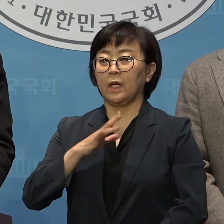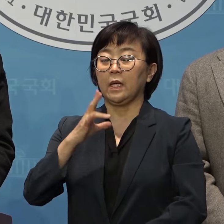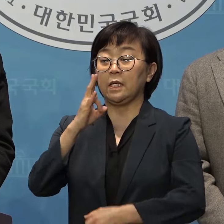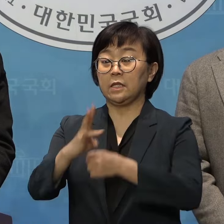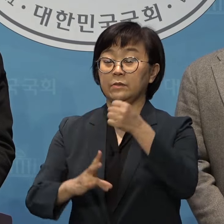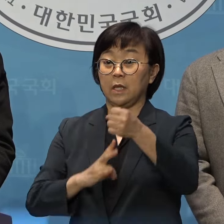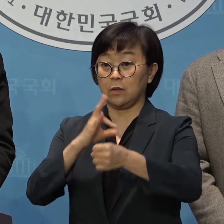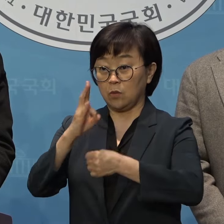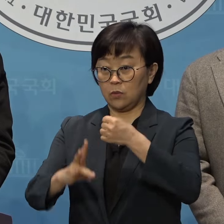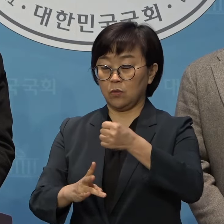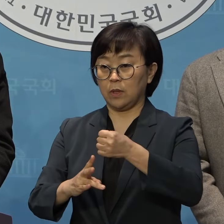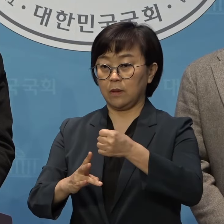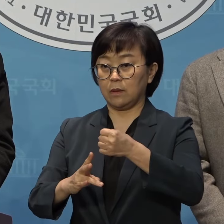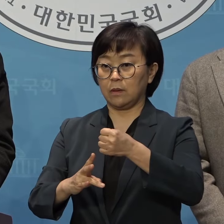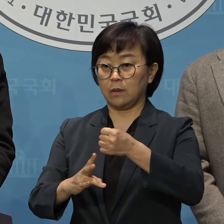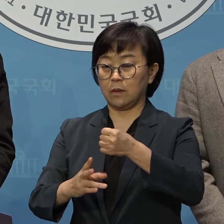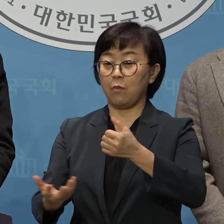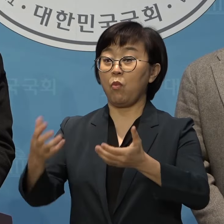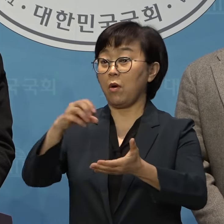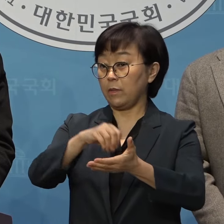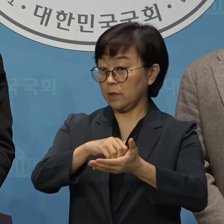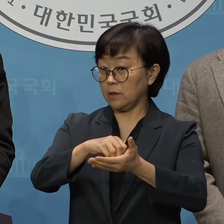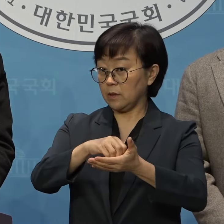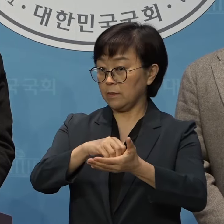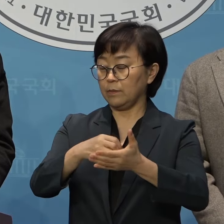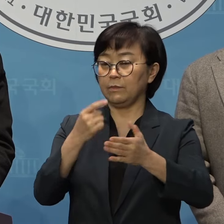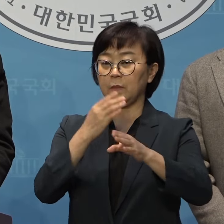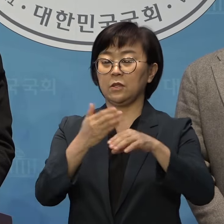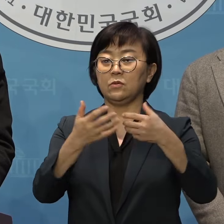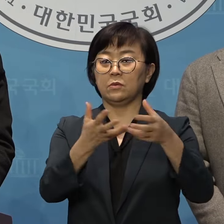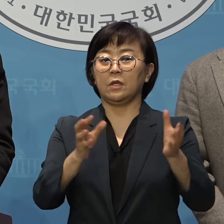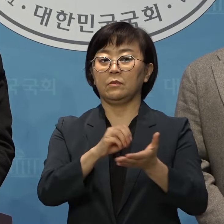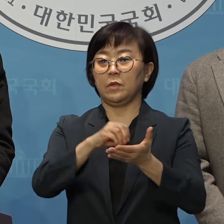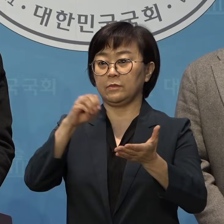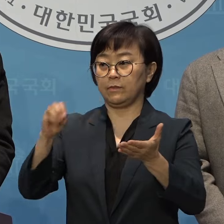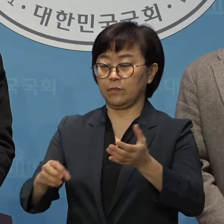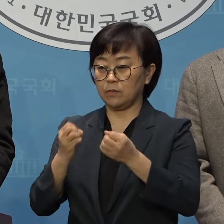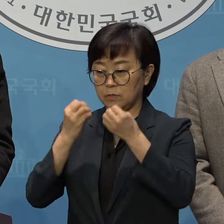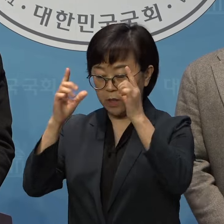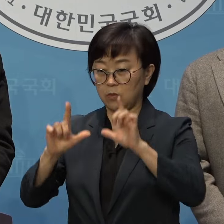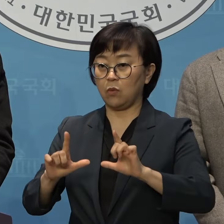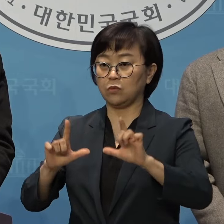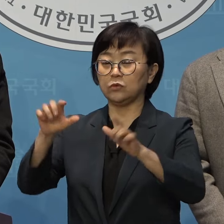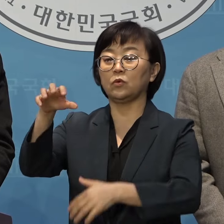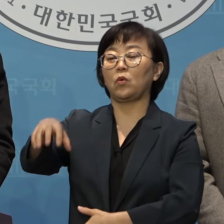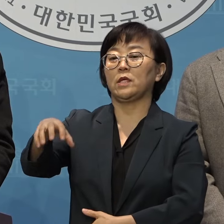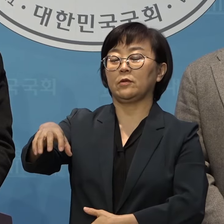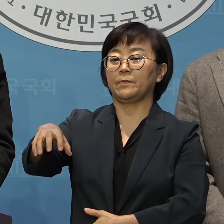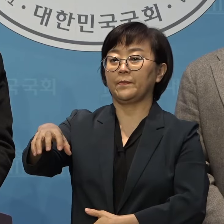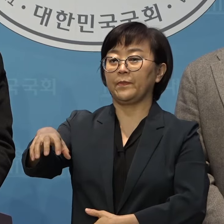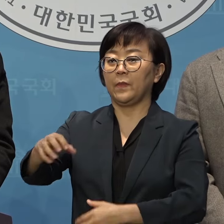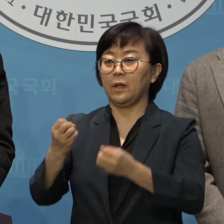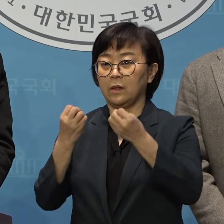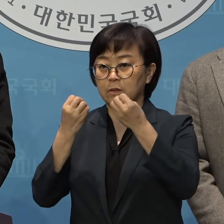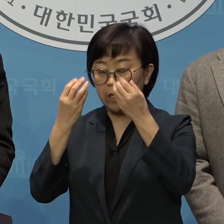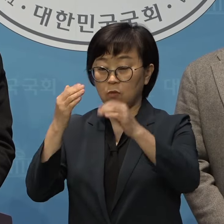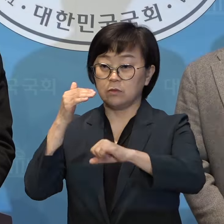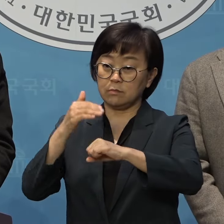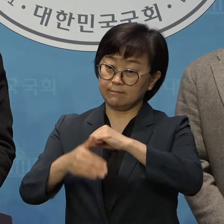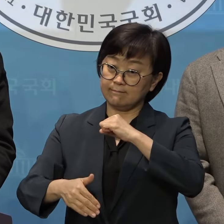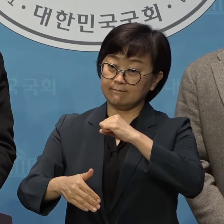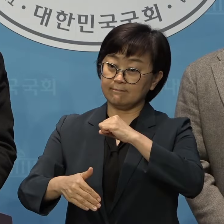24년 동안 몸담았던 민주당을 벗어나 새로운 위치에서 새로운